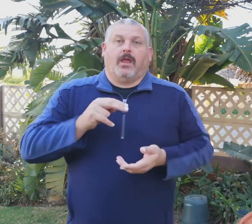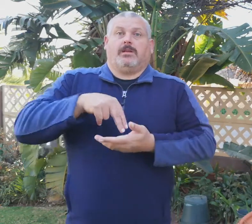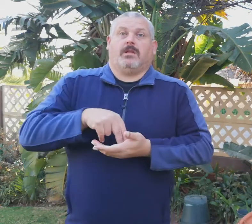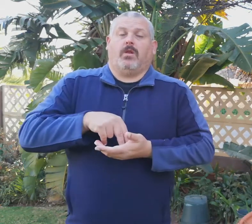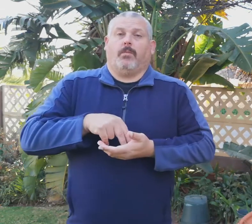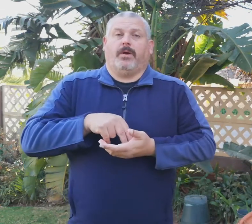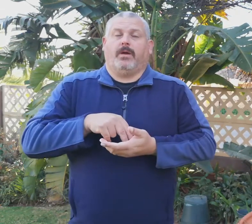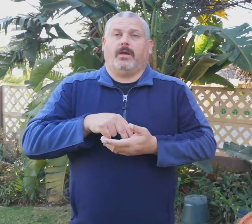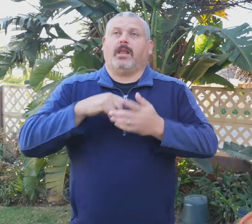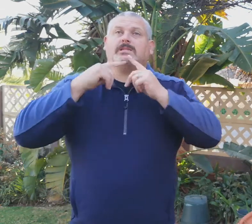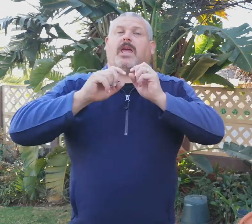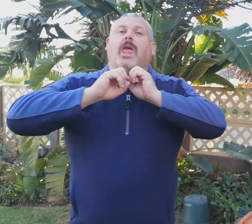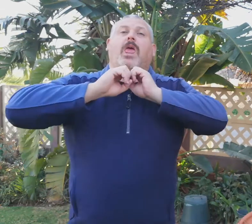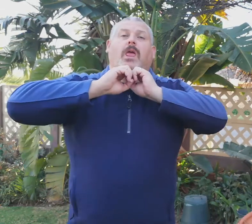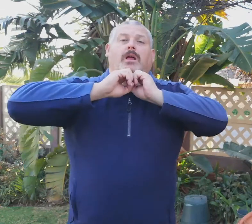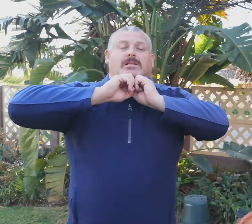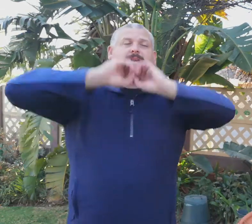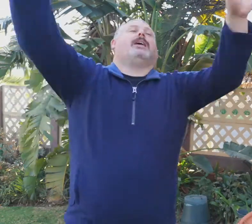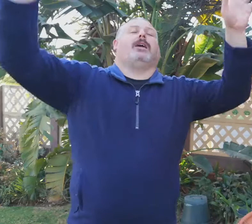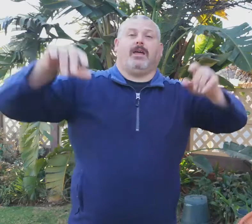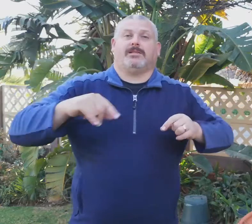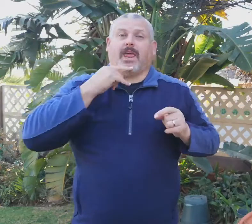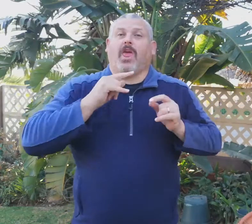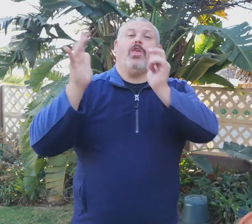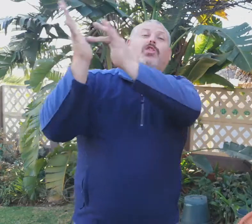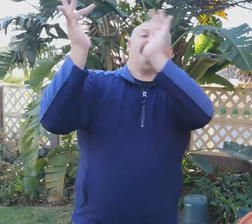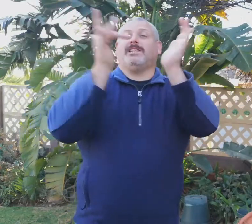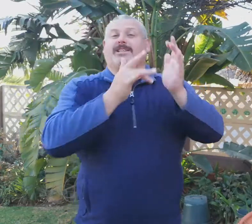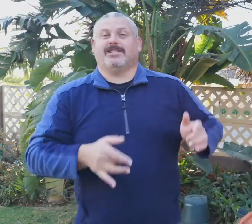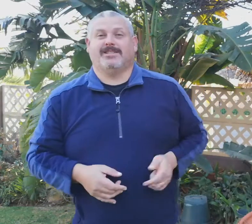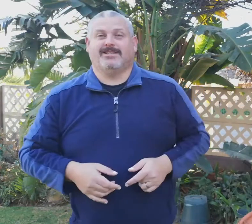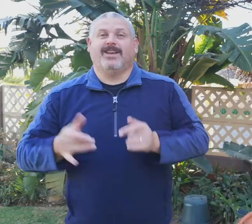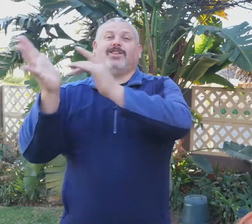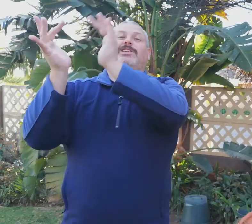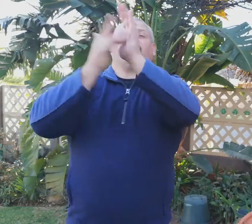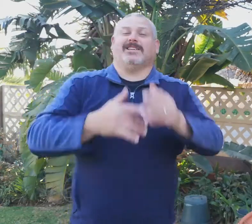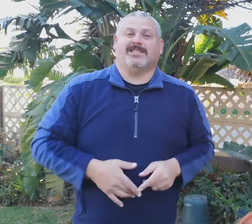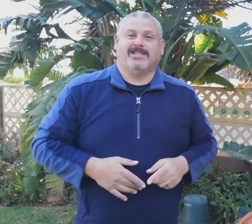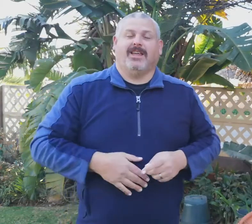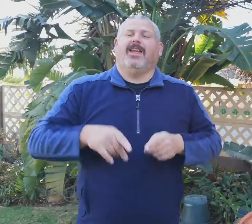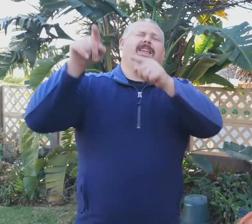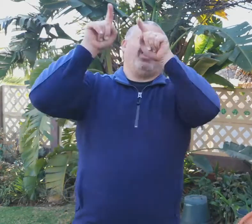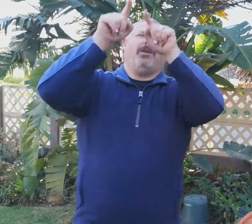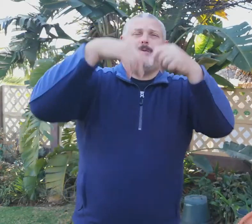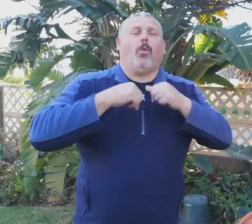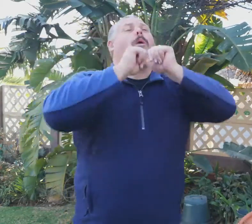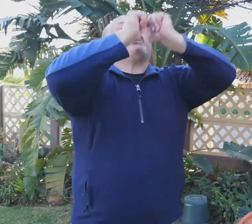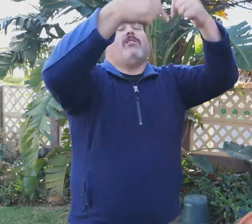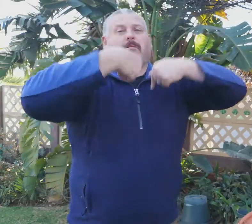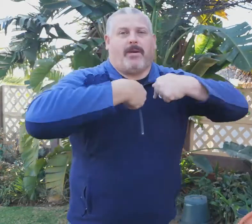Hy staan op en hy sê, kyk, sê, Jesus, Jesus, jy moet opgegeef